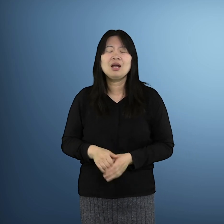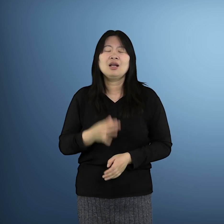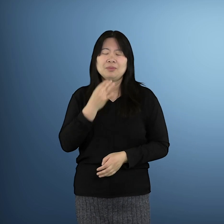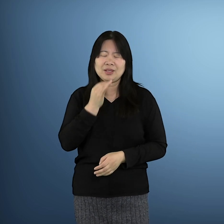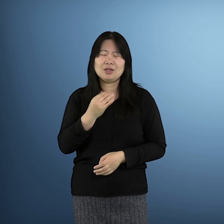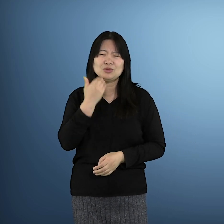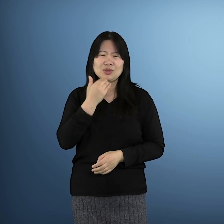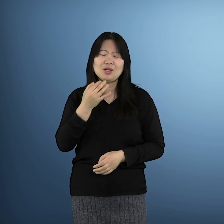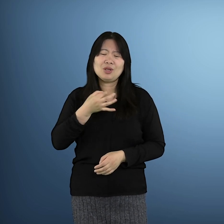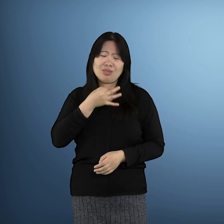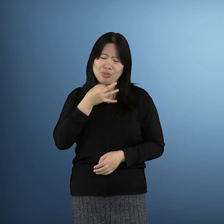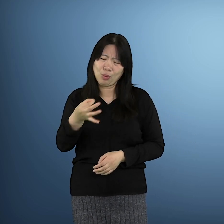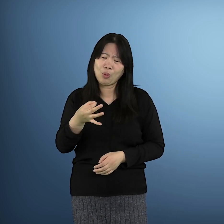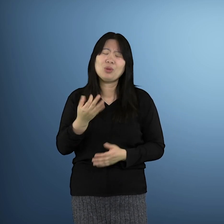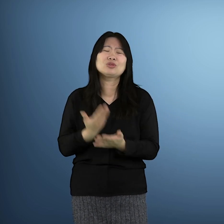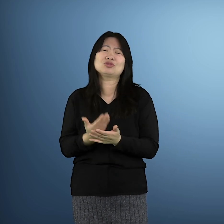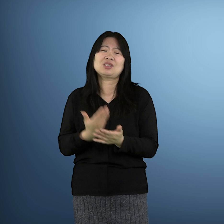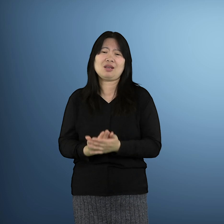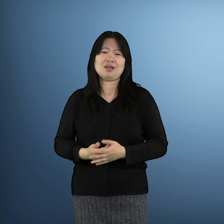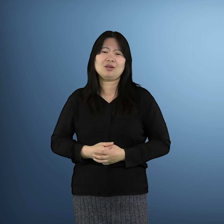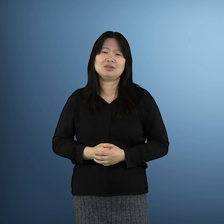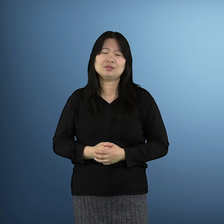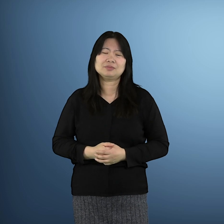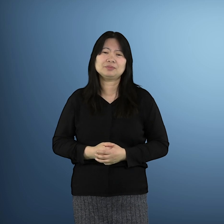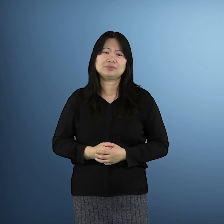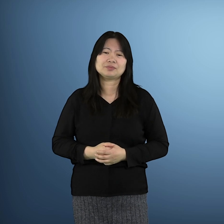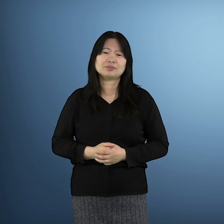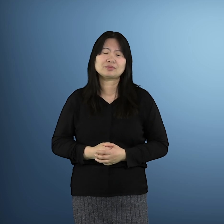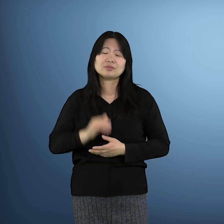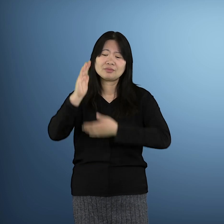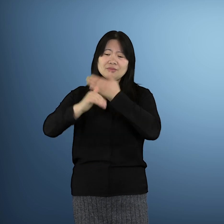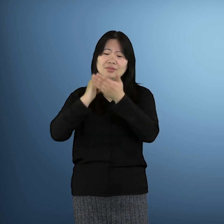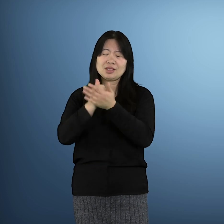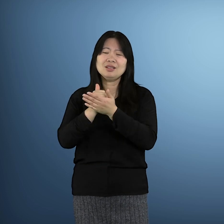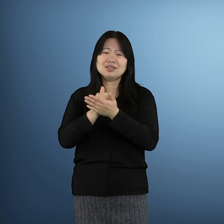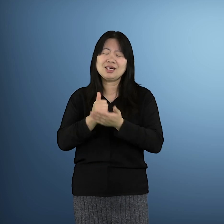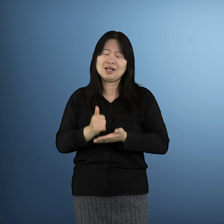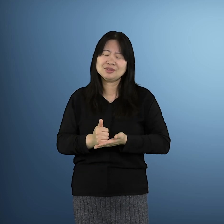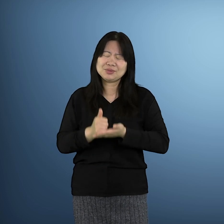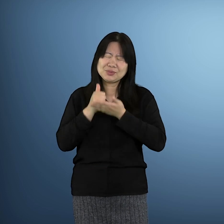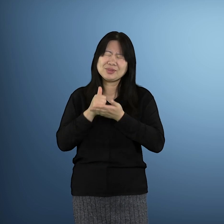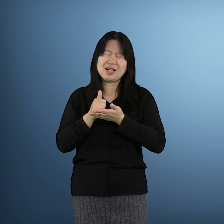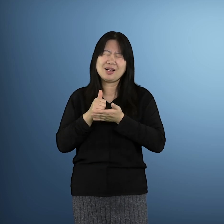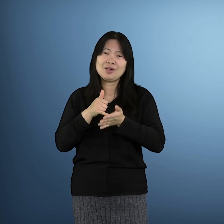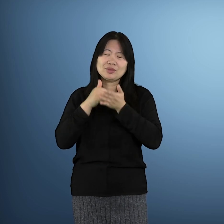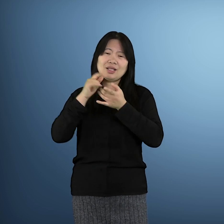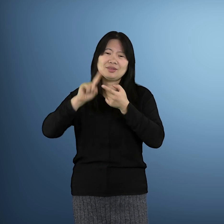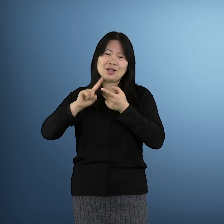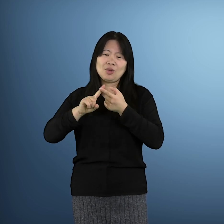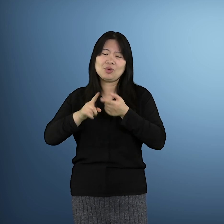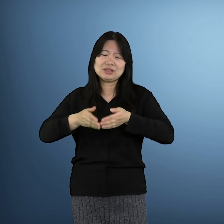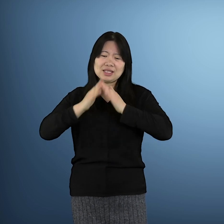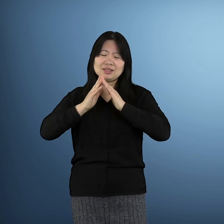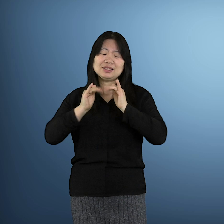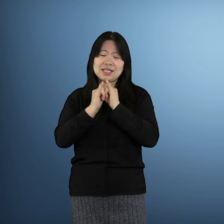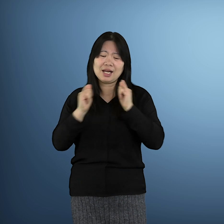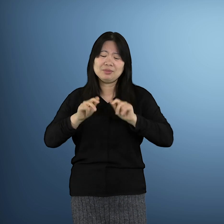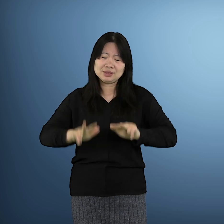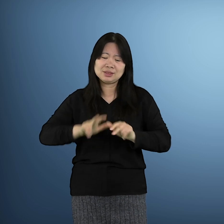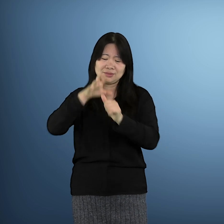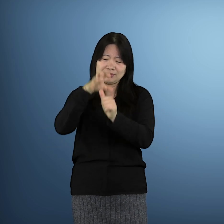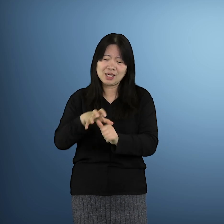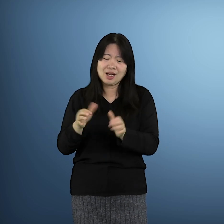누군가 소리라도 질러야 될 거 아니에요. 하나님의 존엄한 형상대로 지음받은 사람이 지금